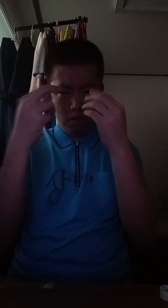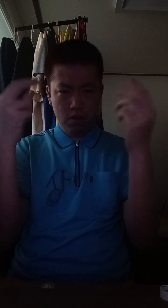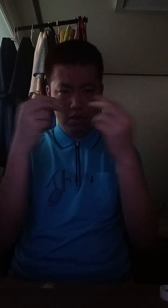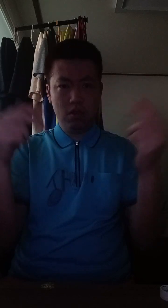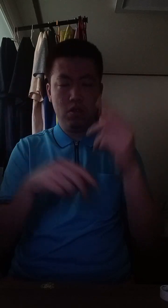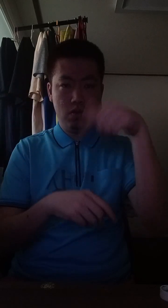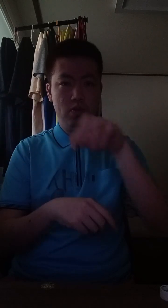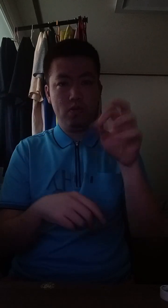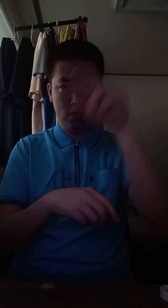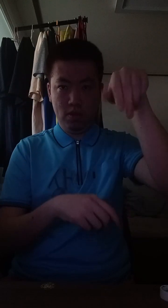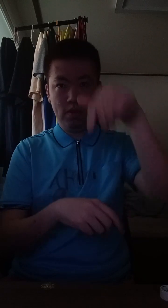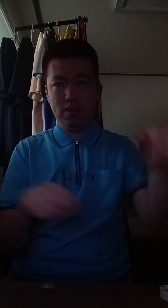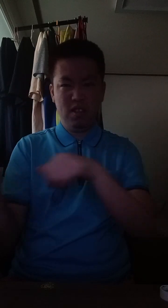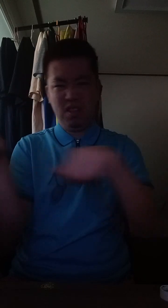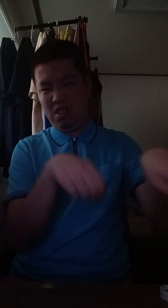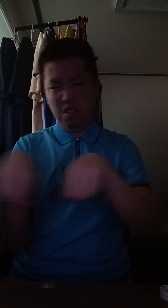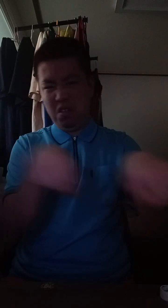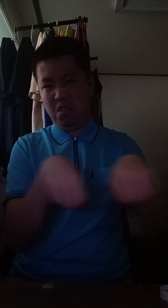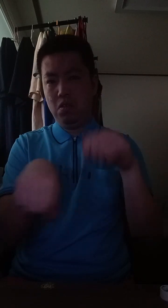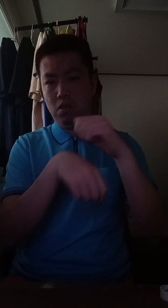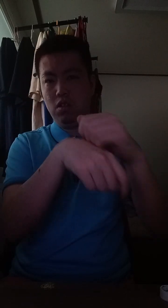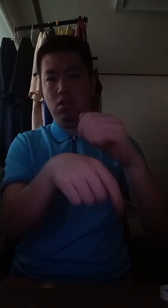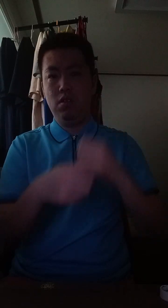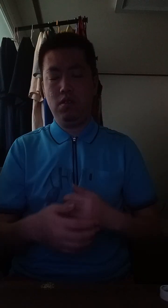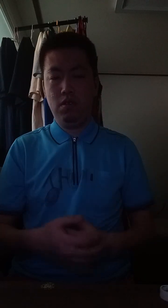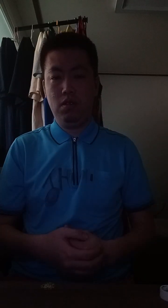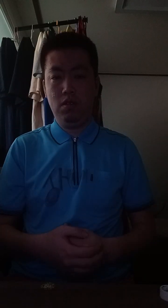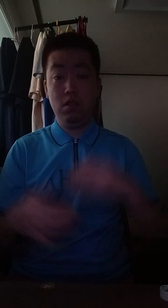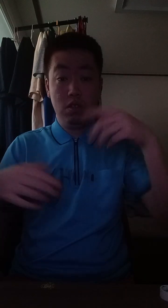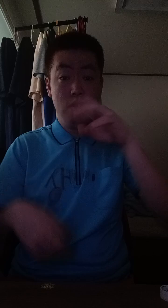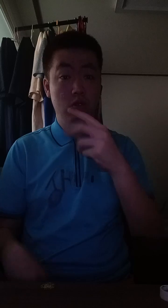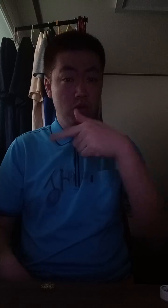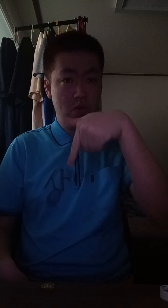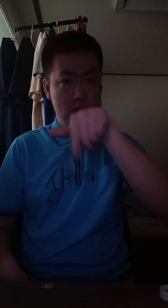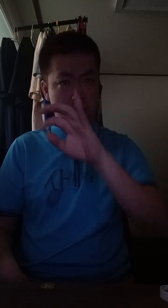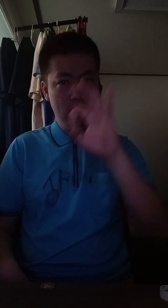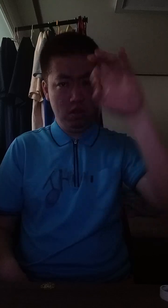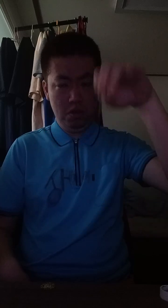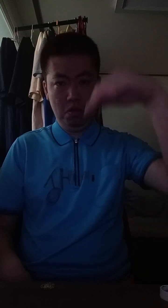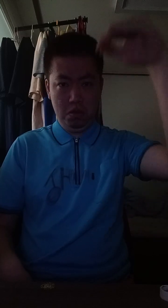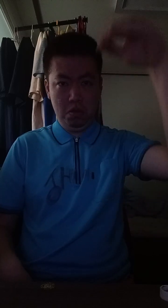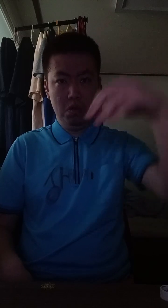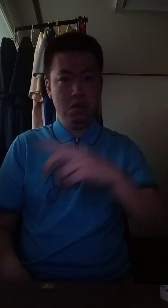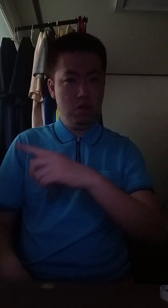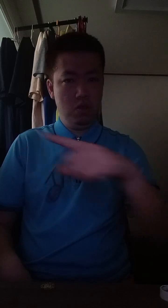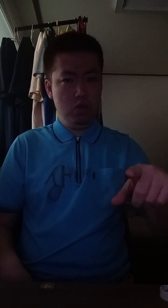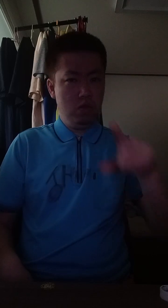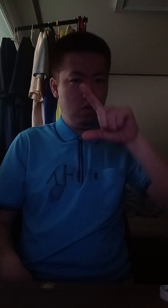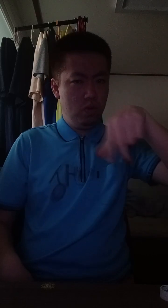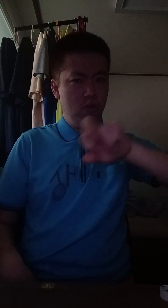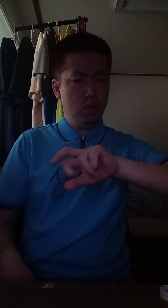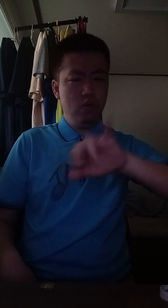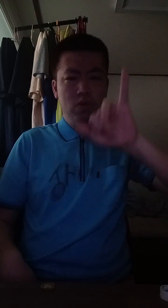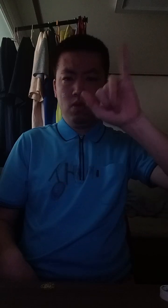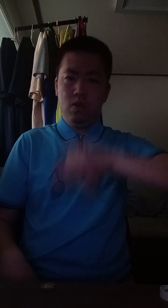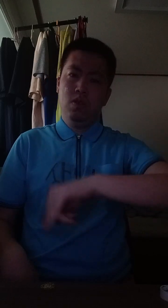또 다른 전쟁을 치렀습니다. 한국전력은 전력 사용량이 늘면서 오래된 변압기일수록 고장